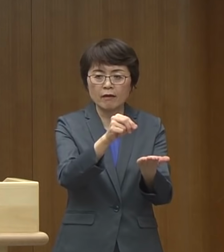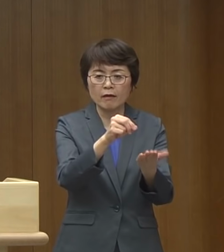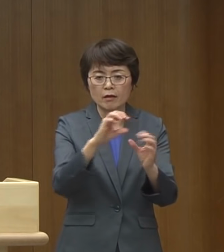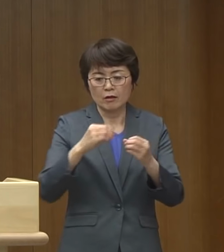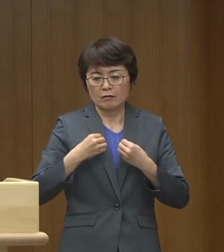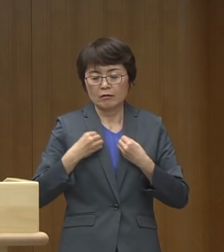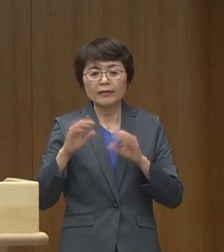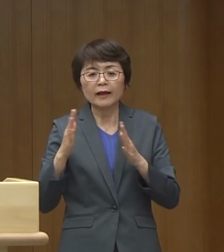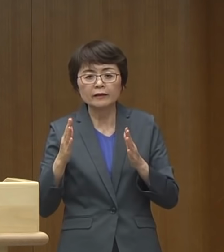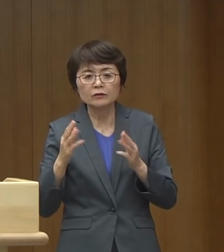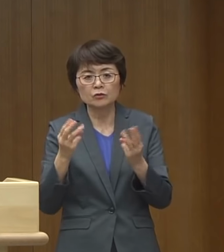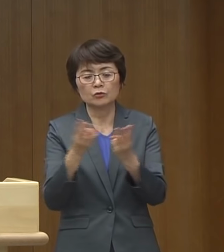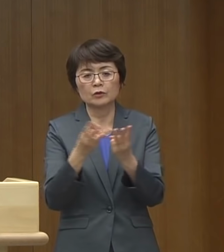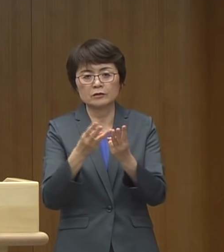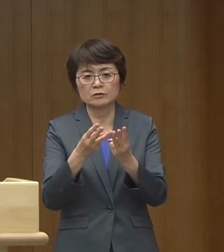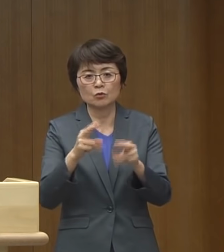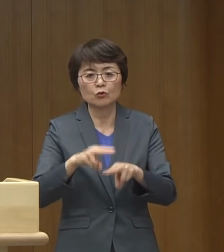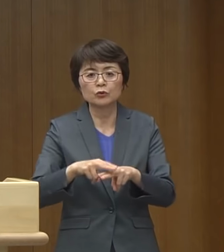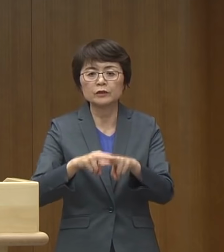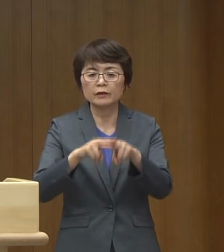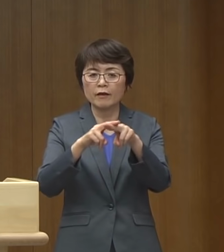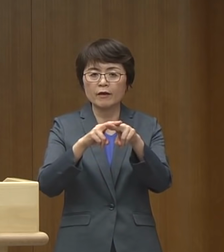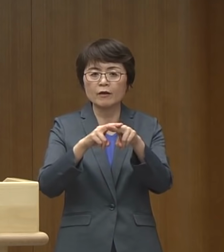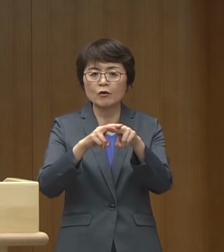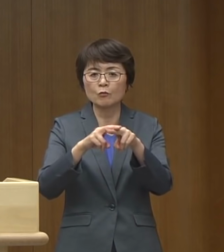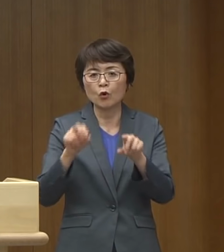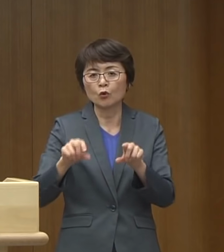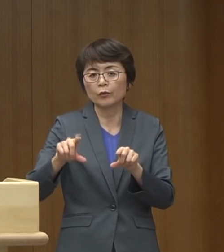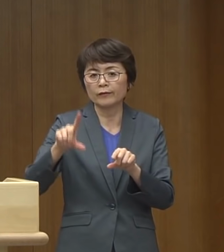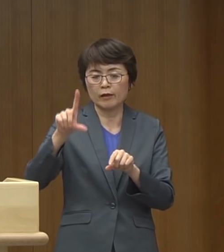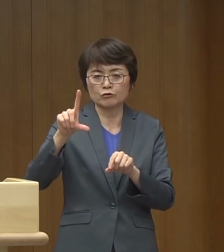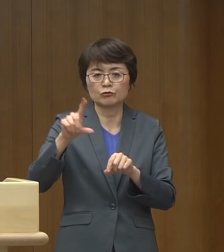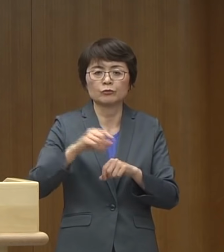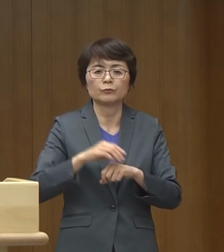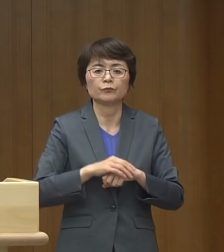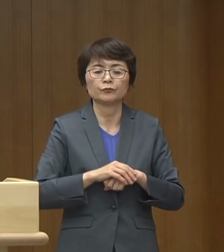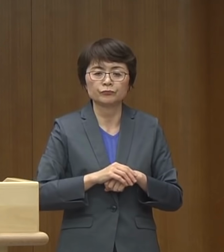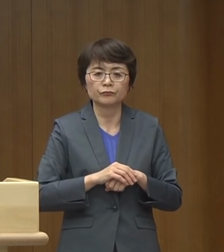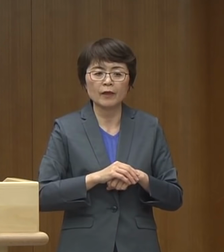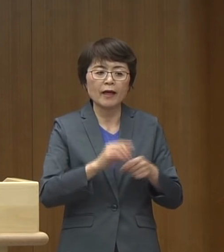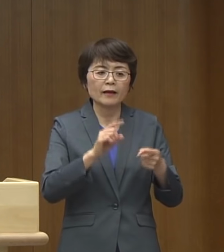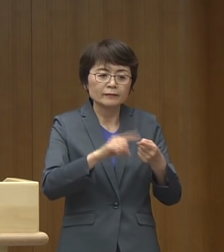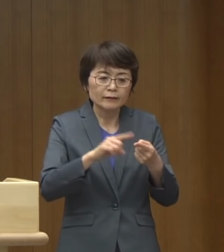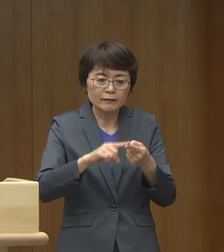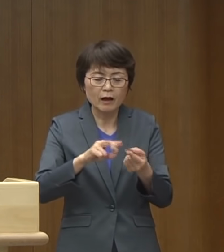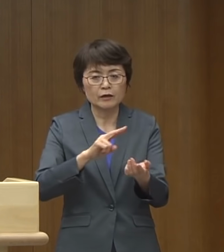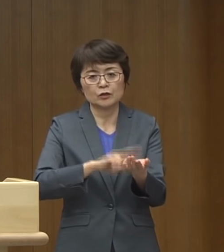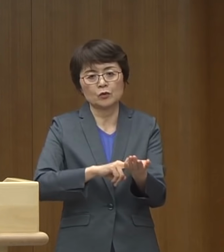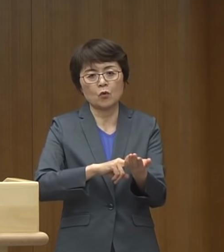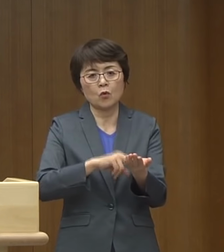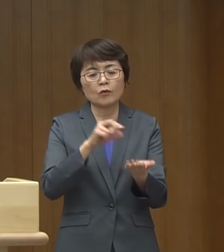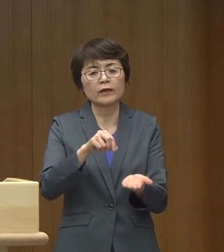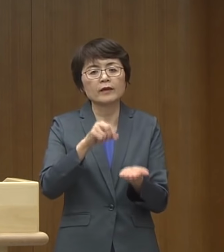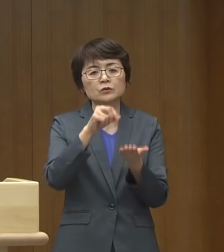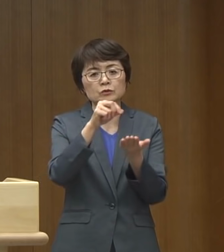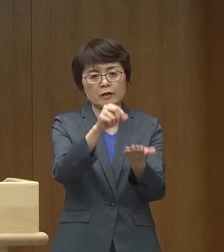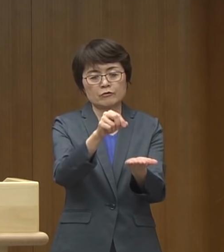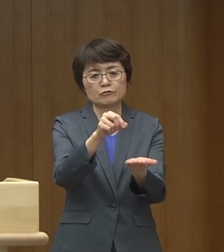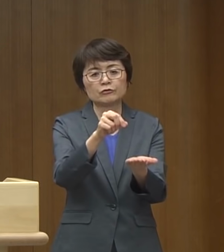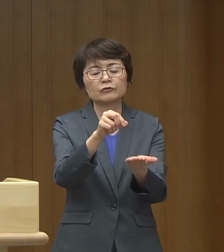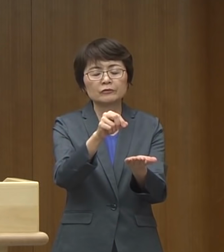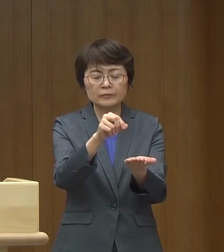方の累計ですけども、増加しているわけですね。そのことによって適切な医療が提供されていることによって、こうい